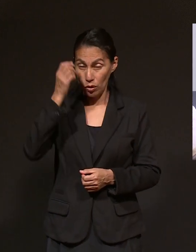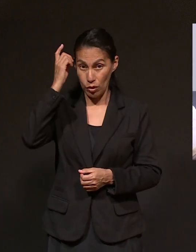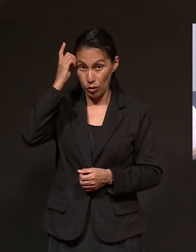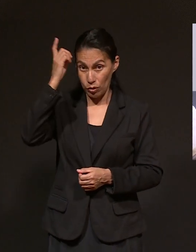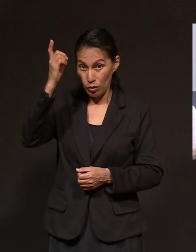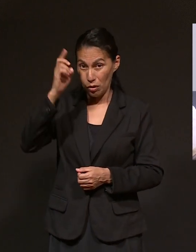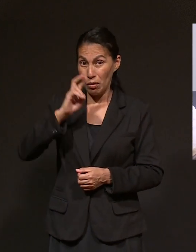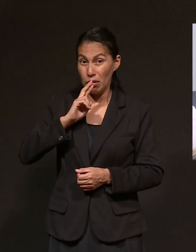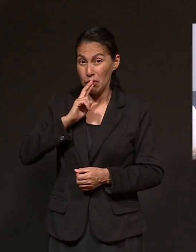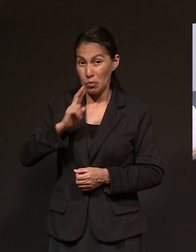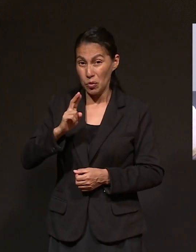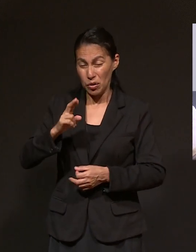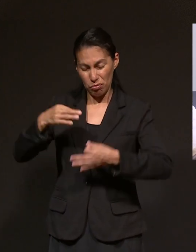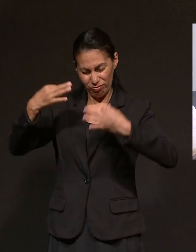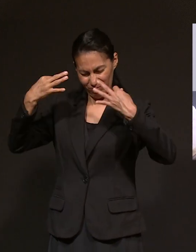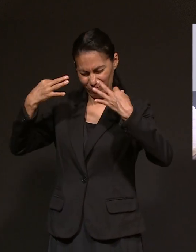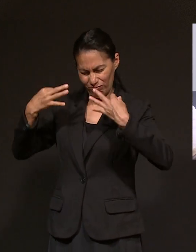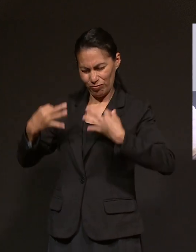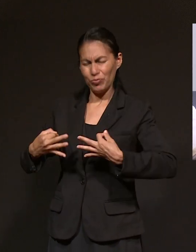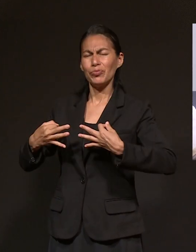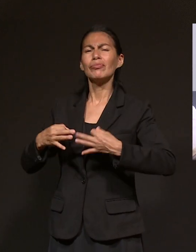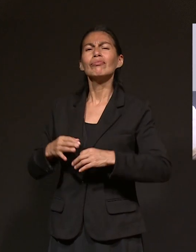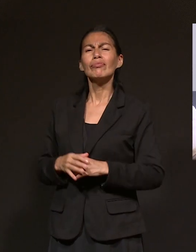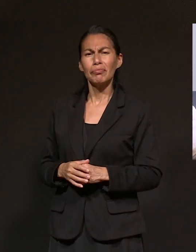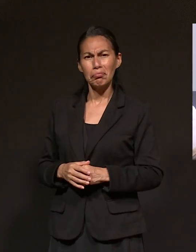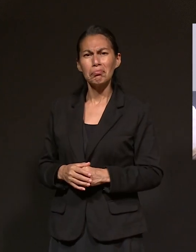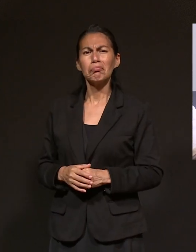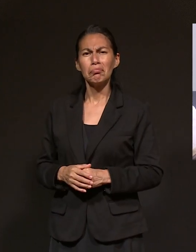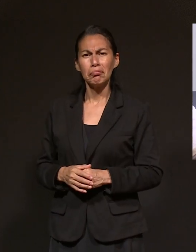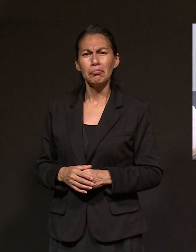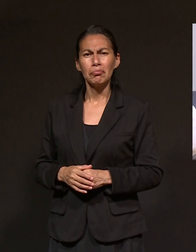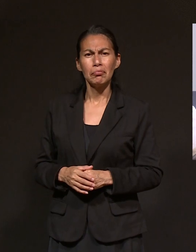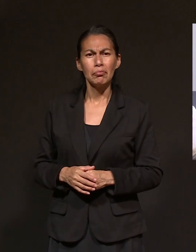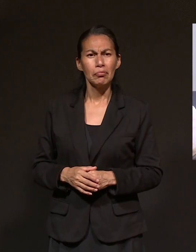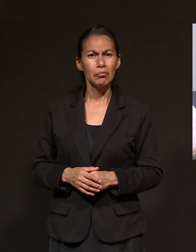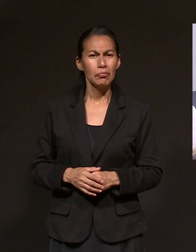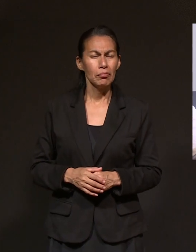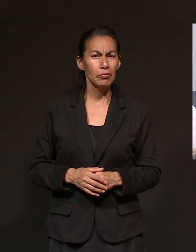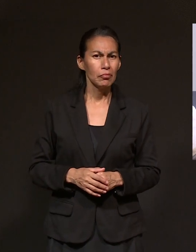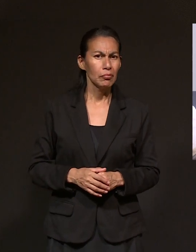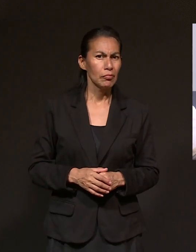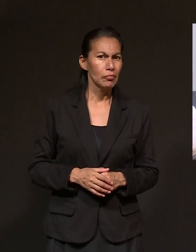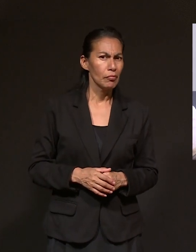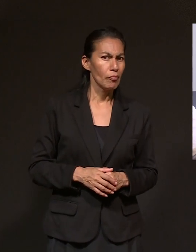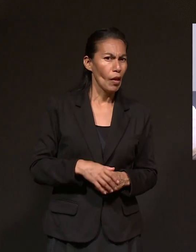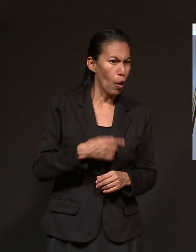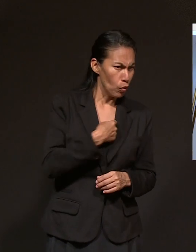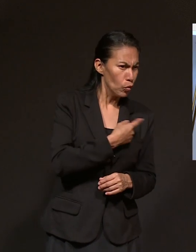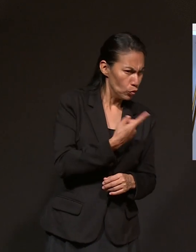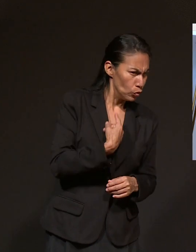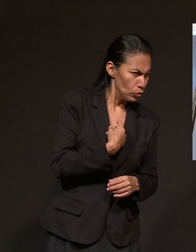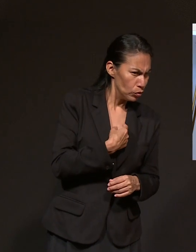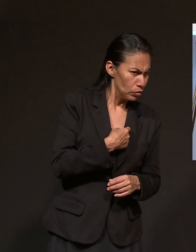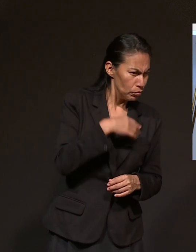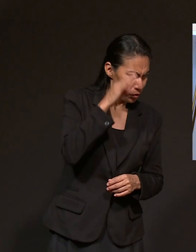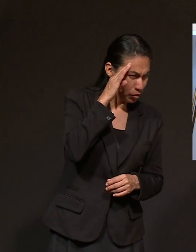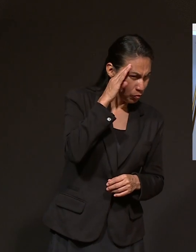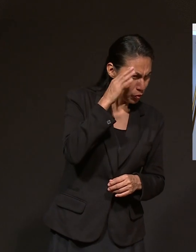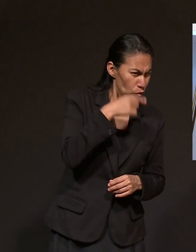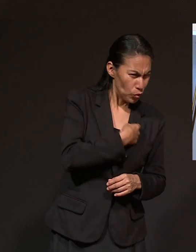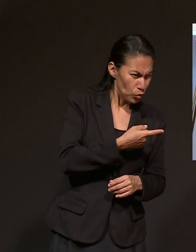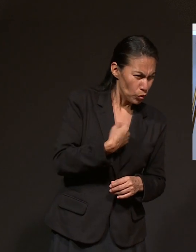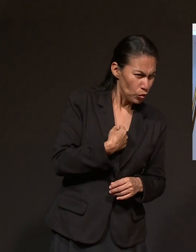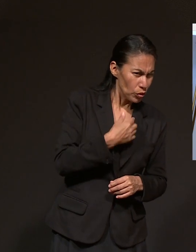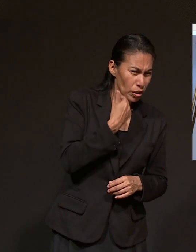oraciones Dios las responde de la mejor manera para nosotros. No siempre como